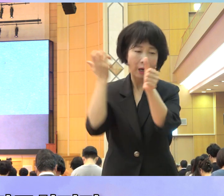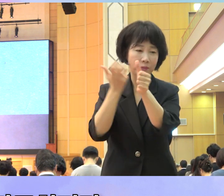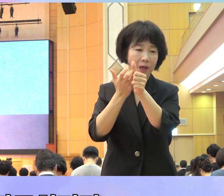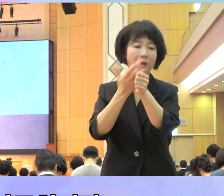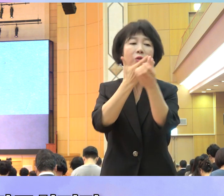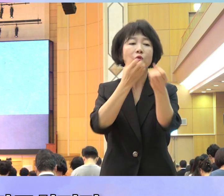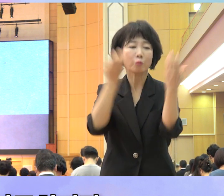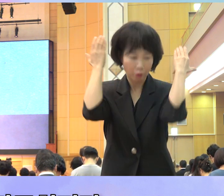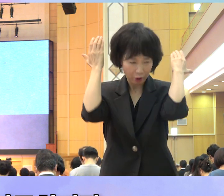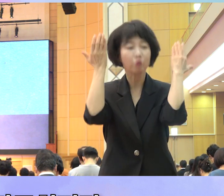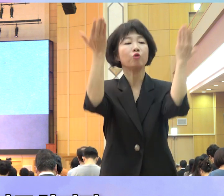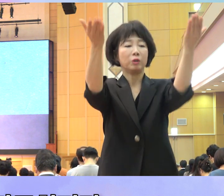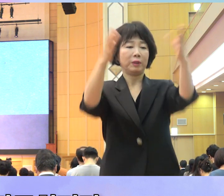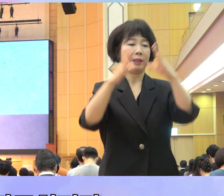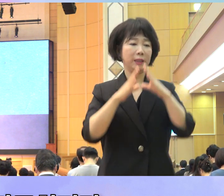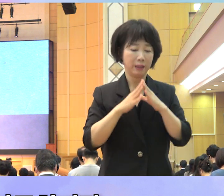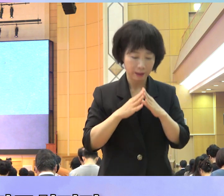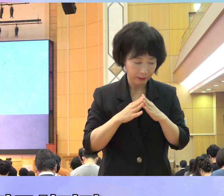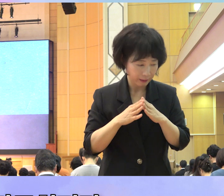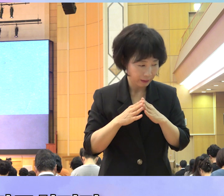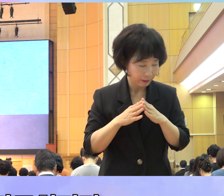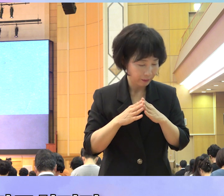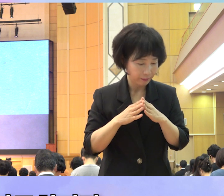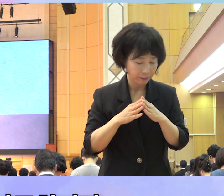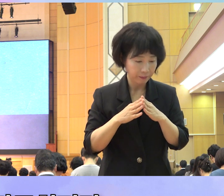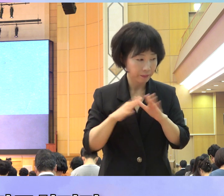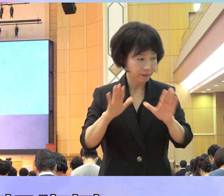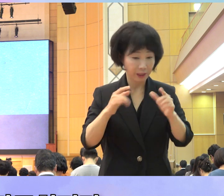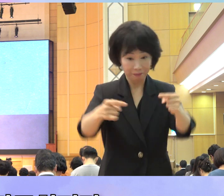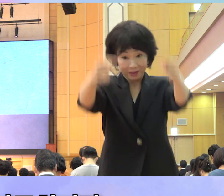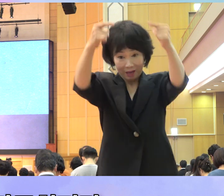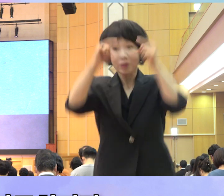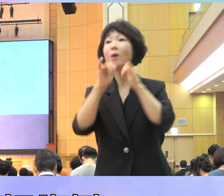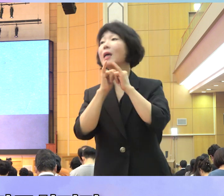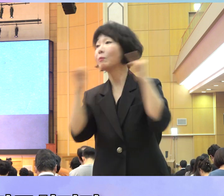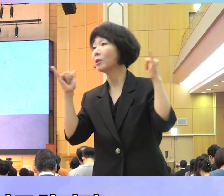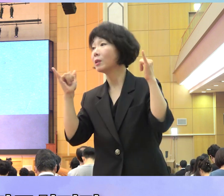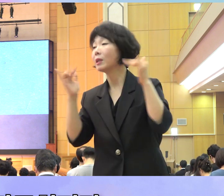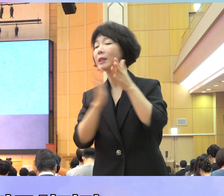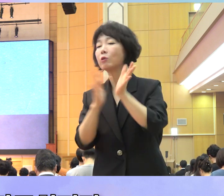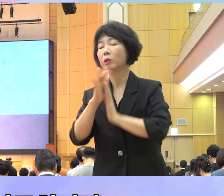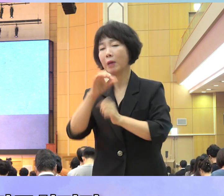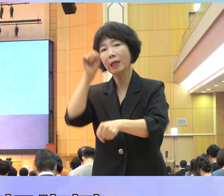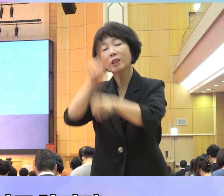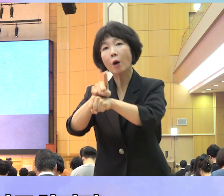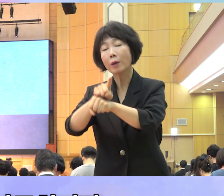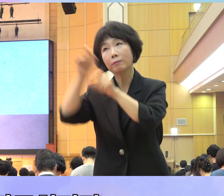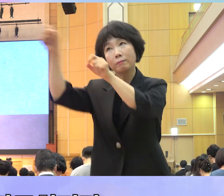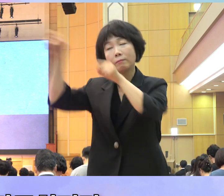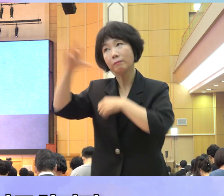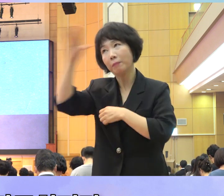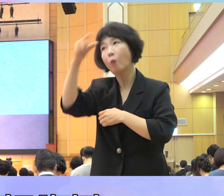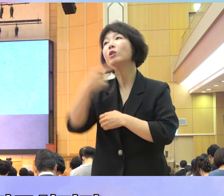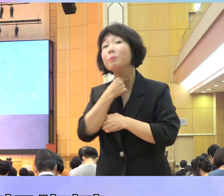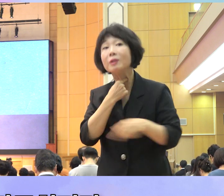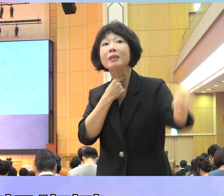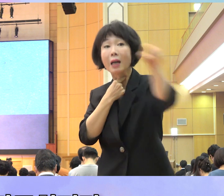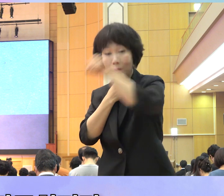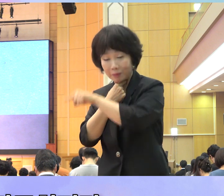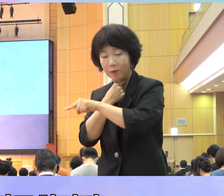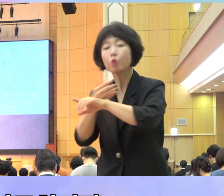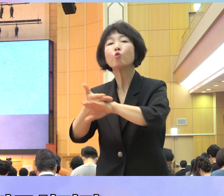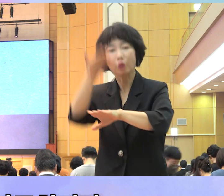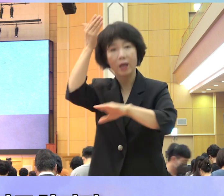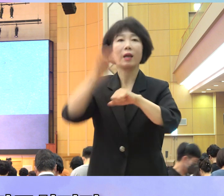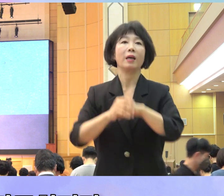감동과 충만 내주 축복 역사하여 주심이 이 자리에 머리 숙인 예수님의 성품을 닮아가고자 하는 주님의